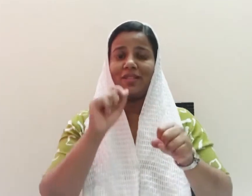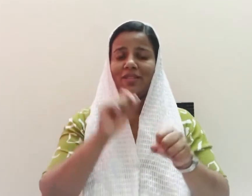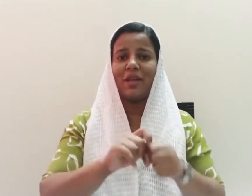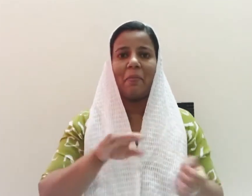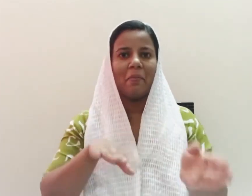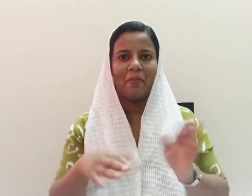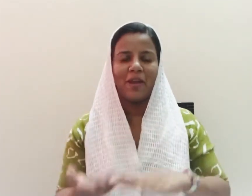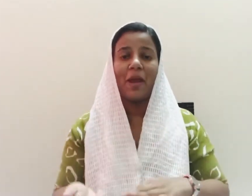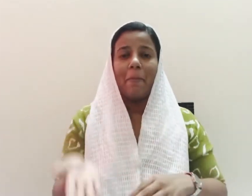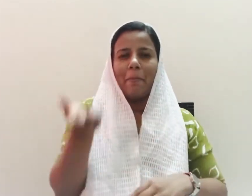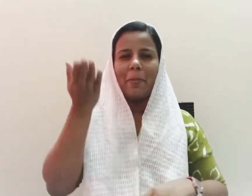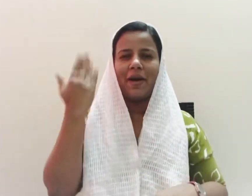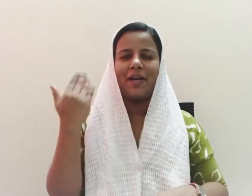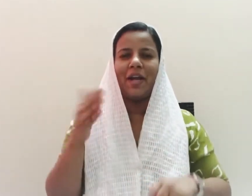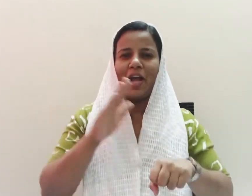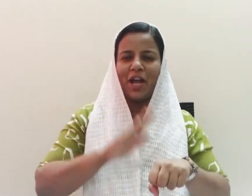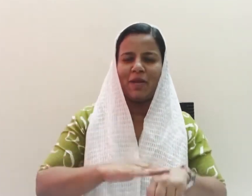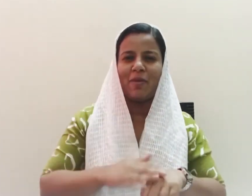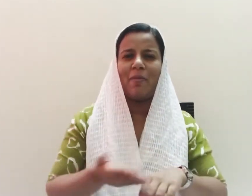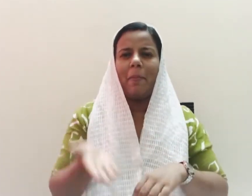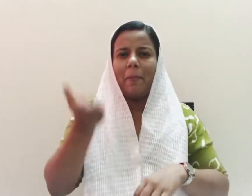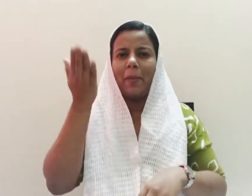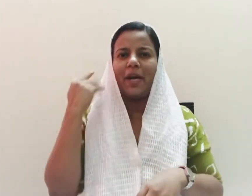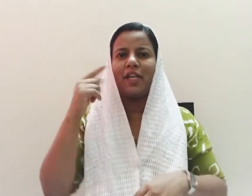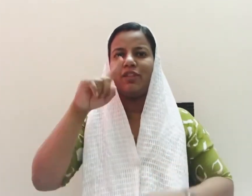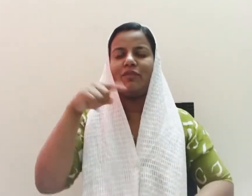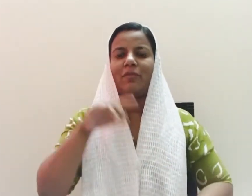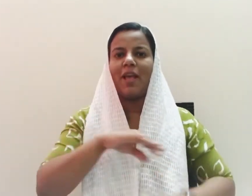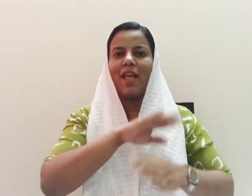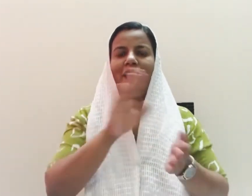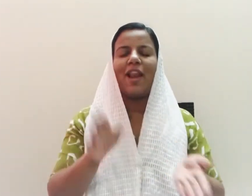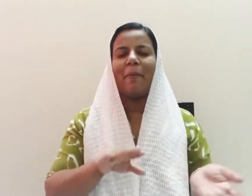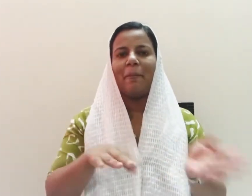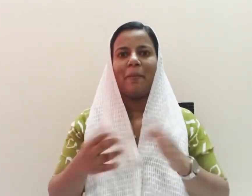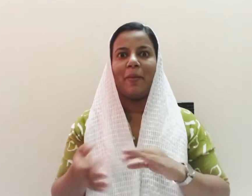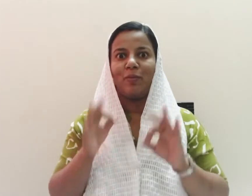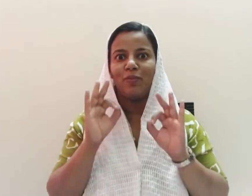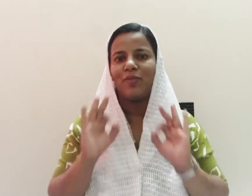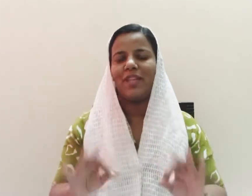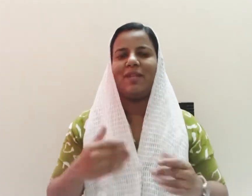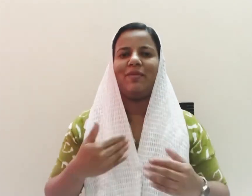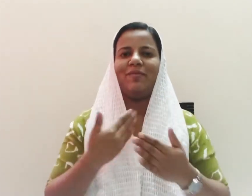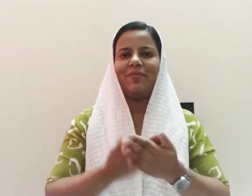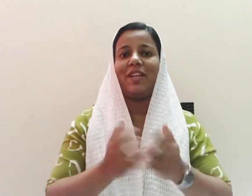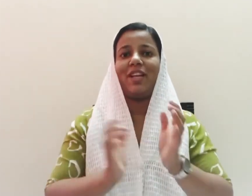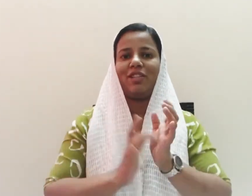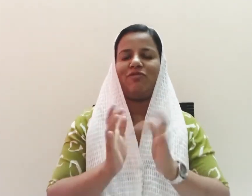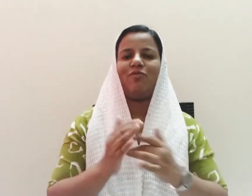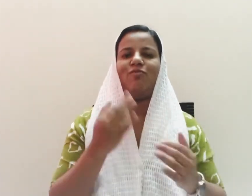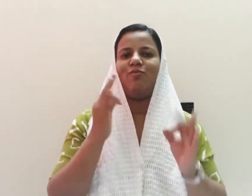പുതുസൃഷ്ടിയായി മാറി. നമ്മുടെ പഴയ അനുഭവങ്ങളും പഴയ ജീവിതങ്ങളും എല്ലാം മാറിപ്പോയി, ക്രിസ്തുവിൽ നമ്മൾ പുതിയതായി